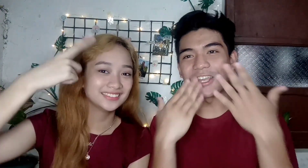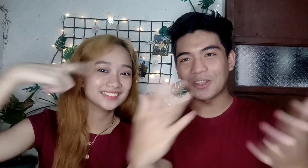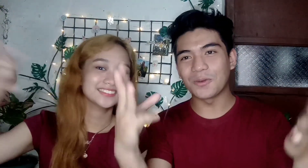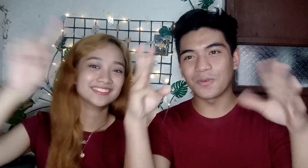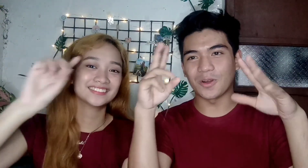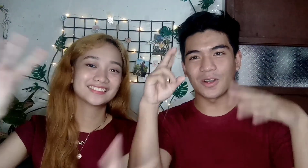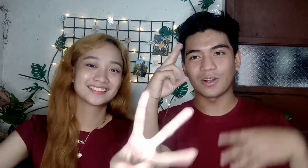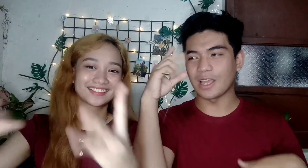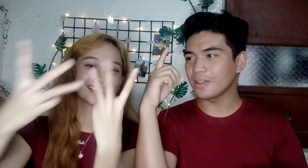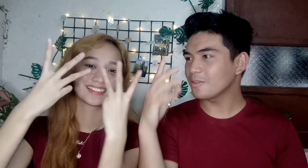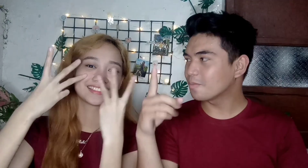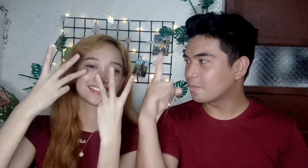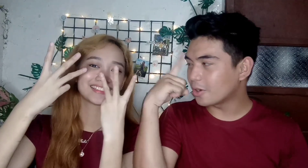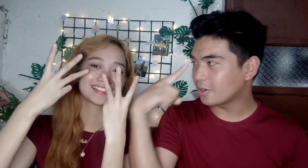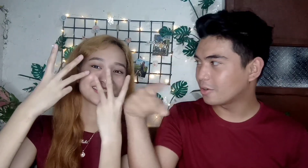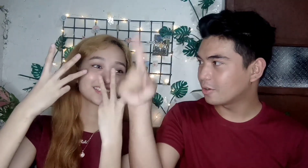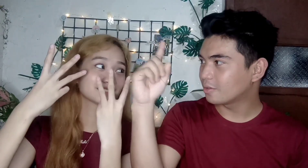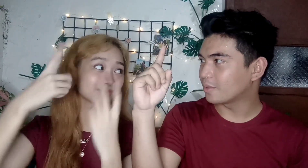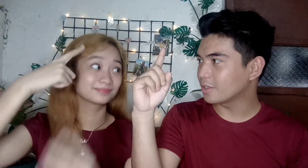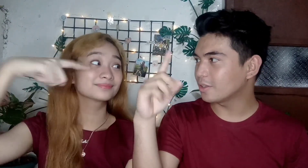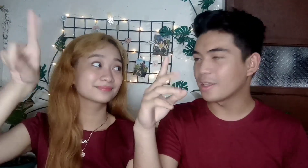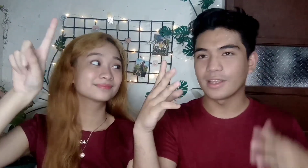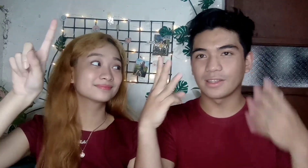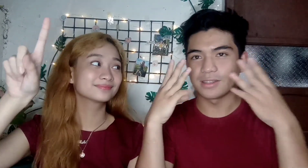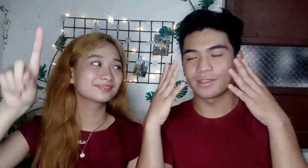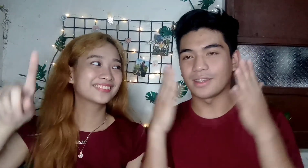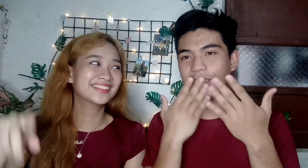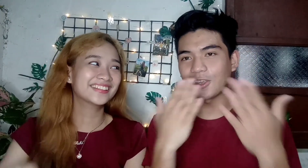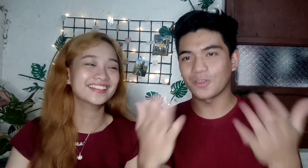Thank you for? Ano yan? Thank you